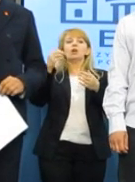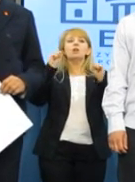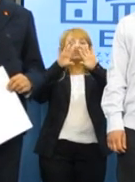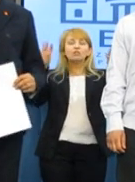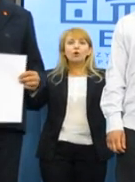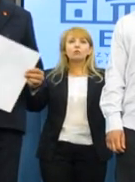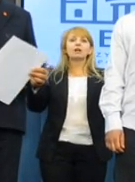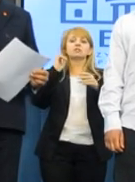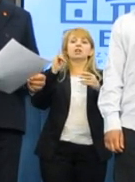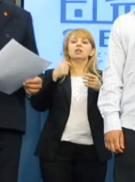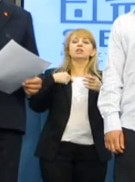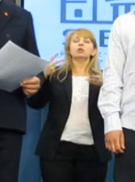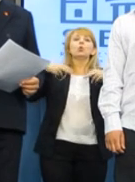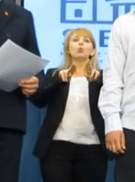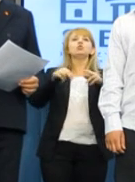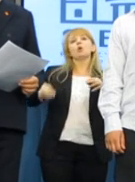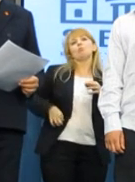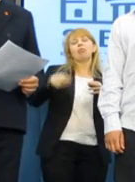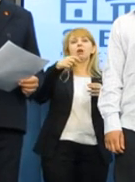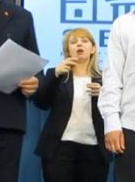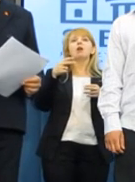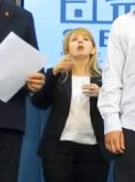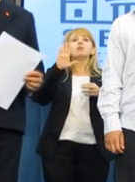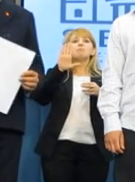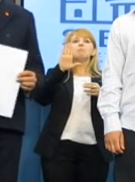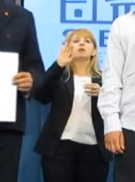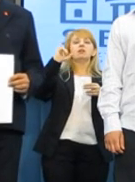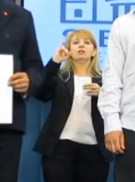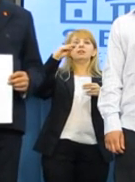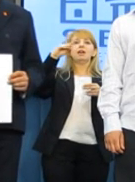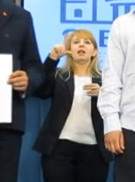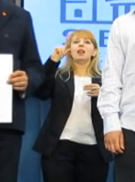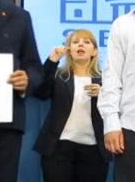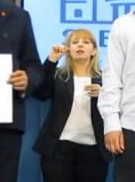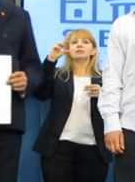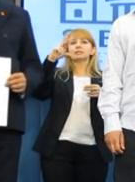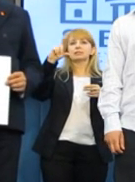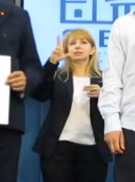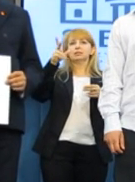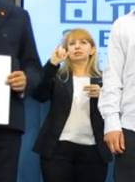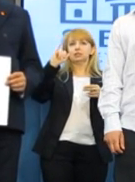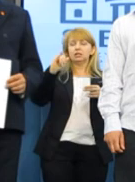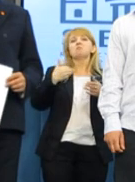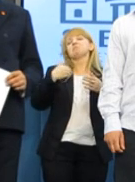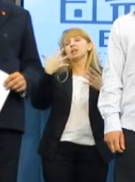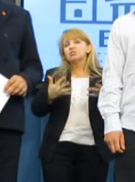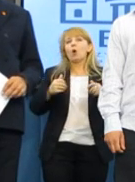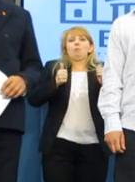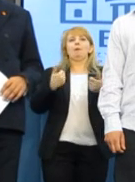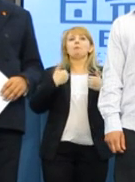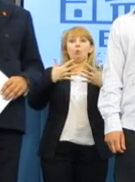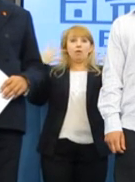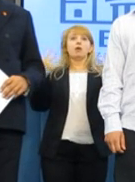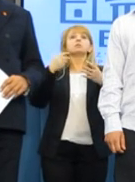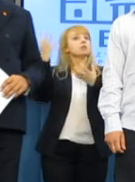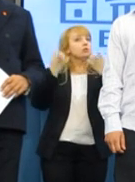informowała o zaangażowaniu Jana Krzysztofa Bieleckiego, więc czas najwyższy, żeby rzeczywiście było jasne, kto i w jakim trybie spotyka się z